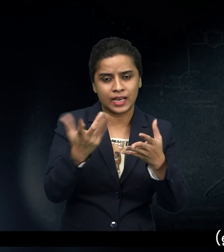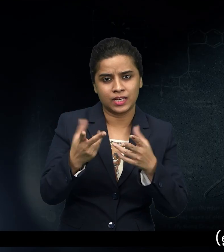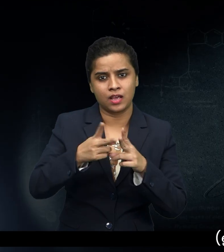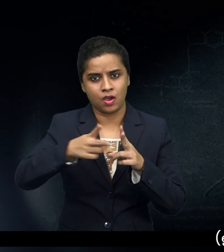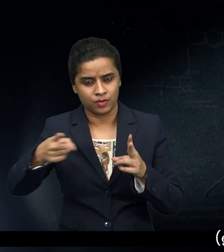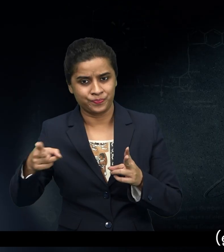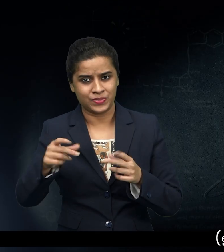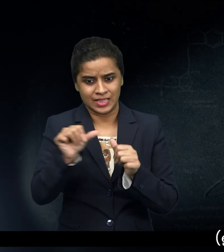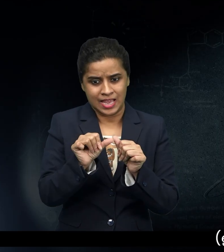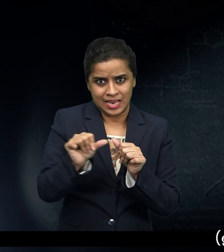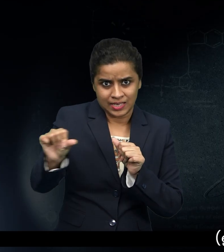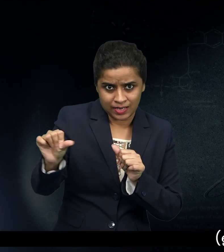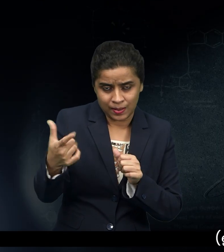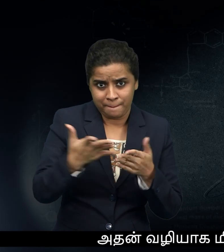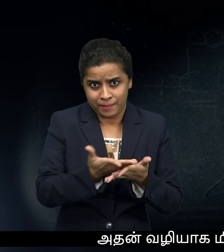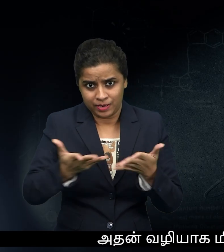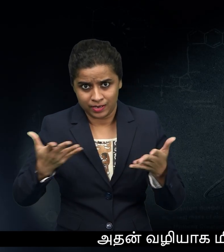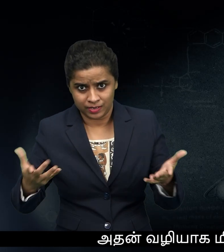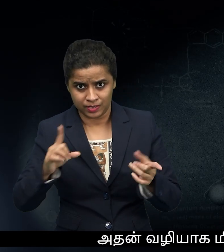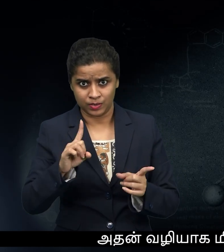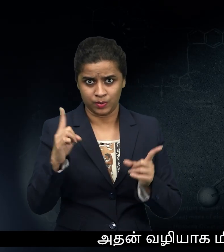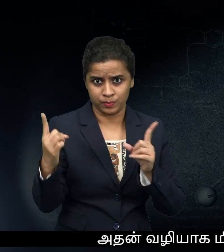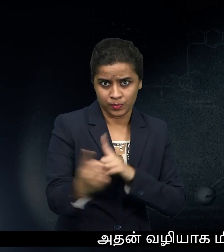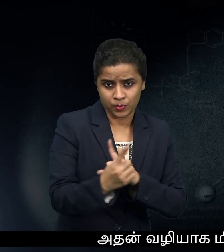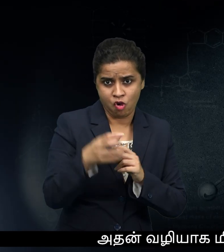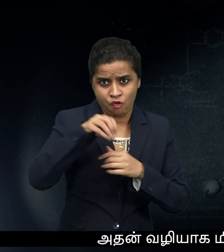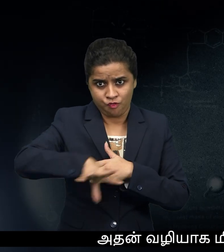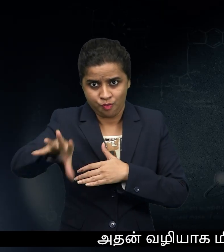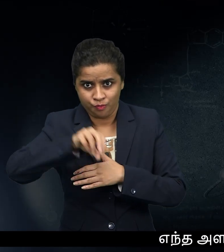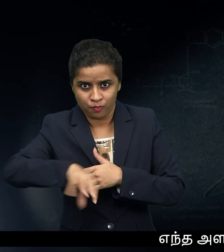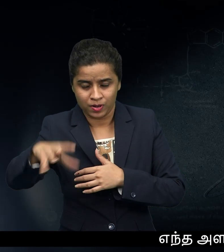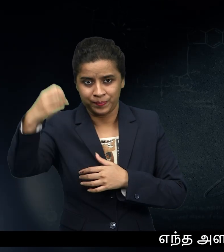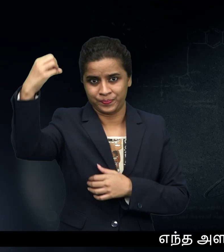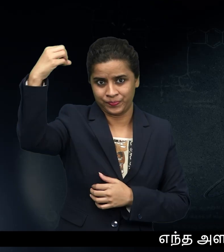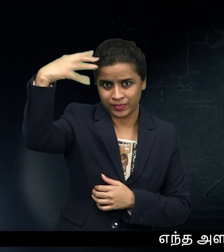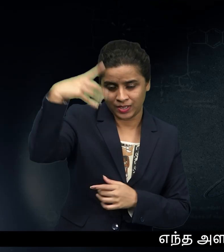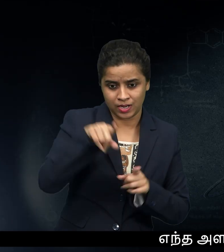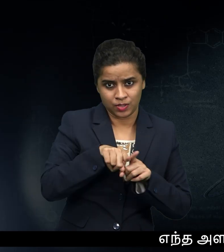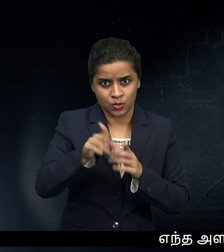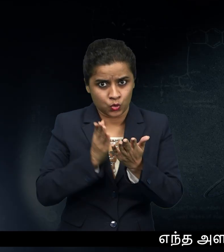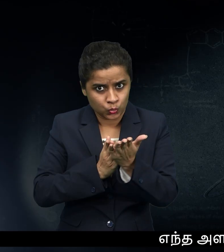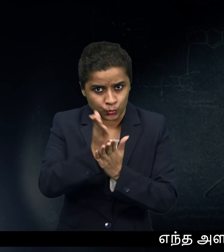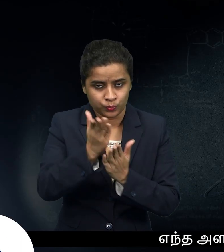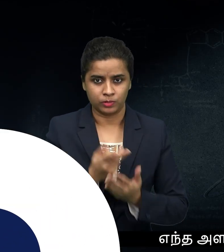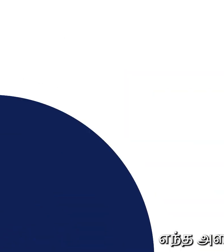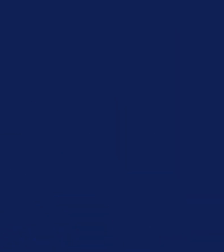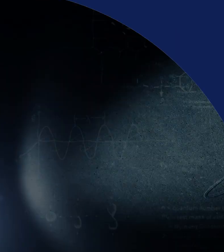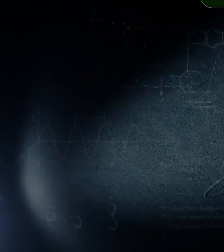அதாவது ஒரு பொருள் அதன் வழியாக மின்னோட்டத்தின் ஓட்டத்தை எந்த அளவிற்கும் எதிர்க்கிறது.